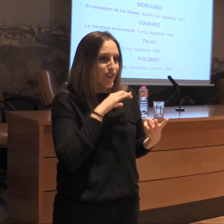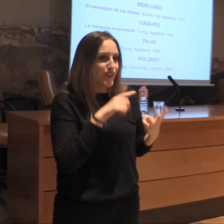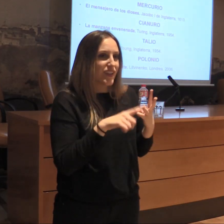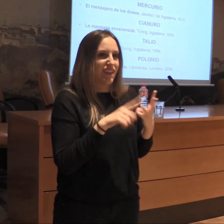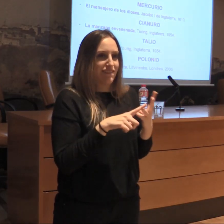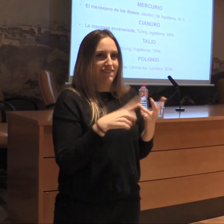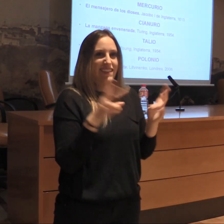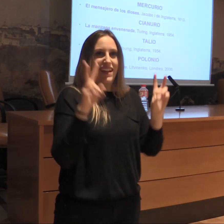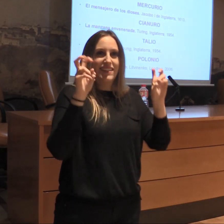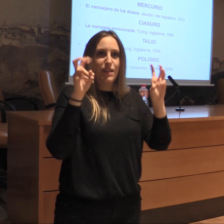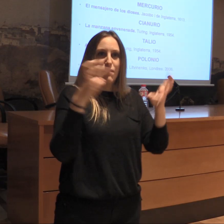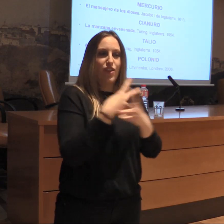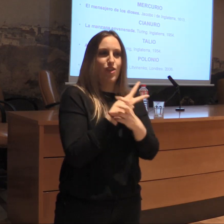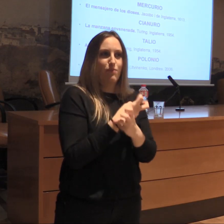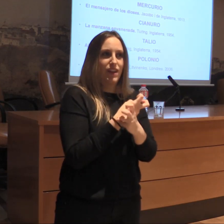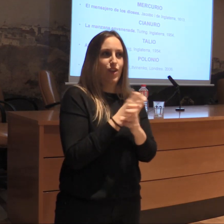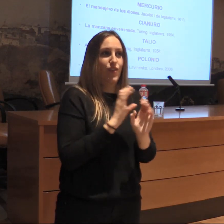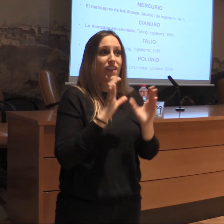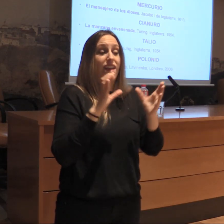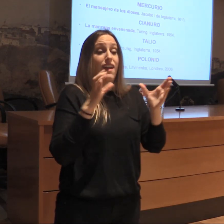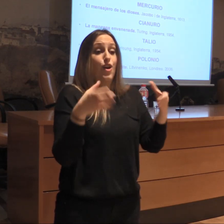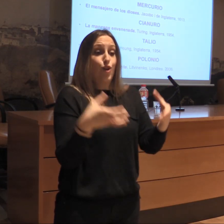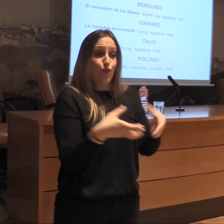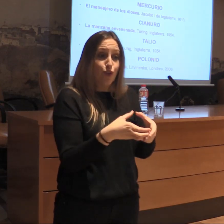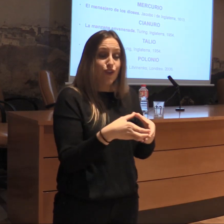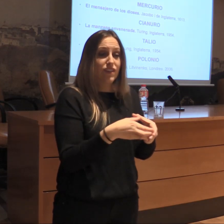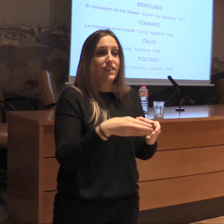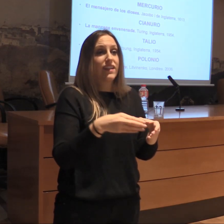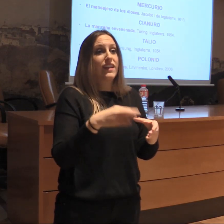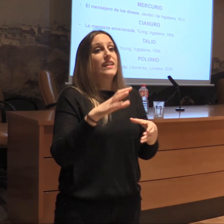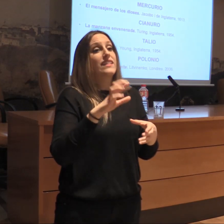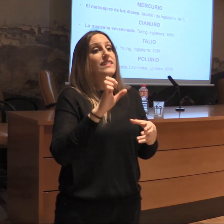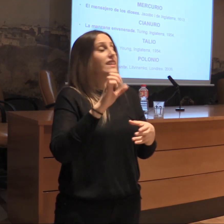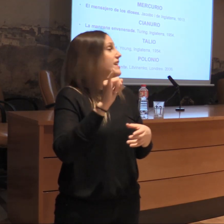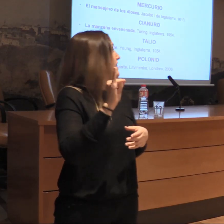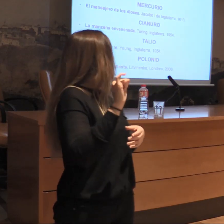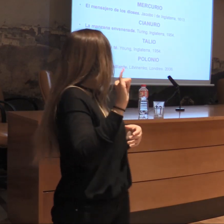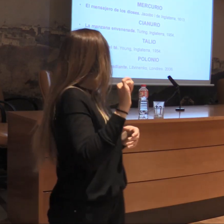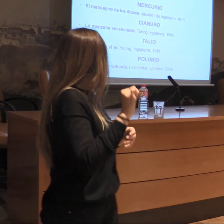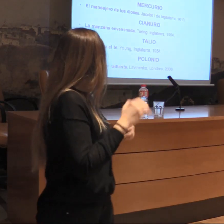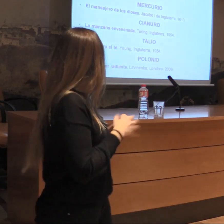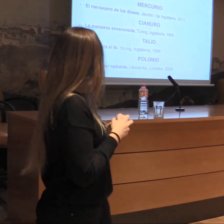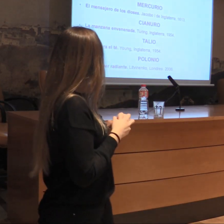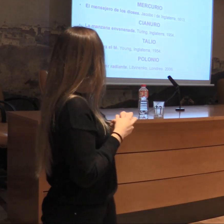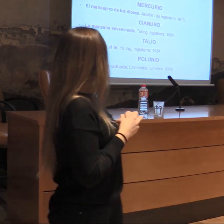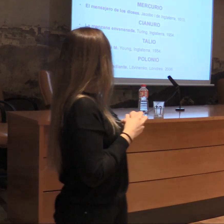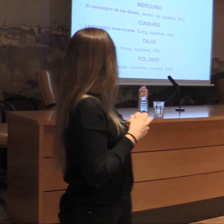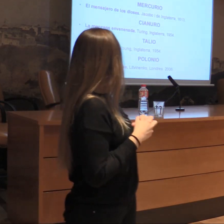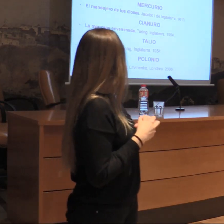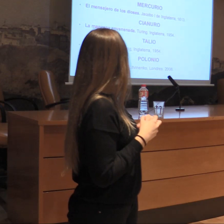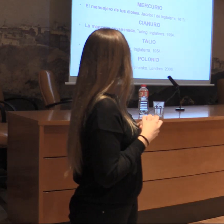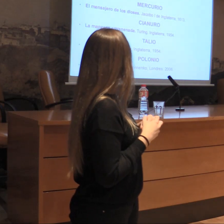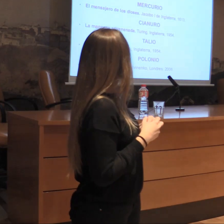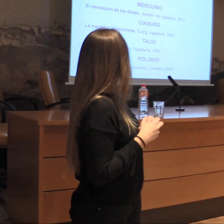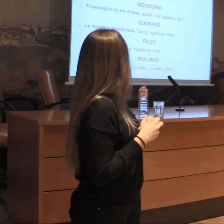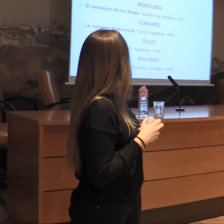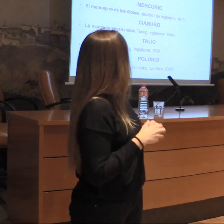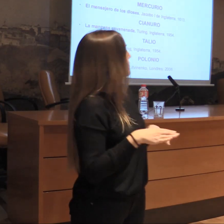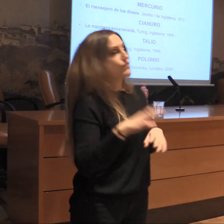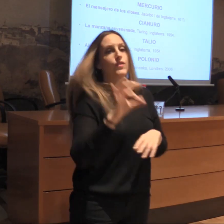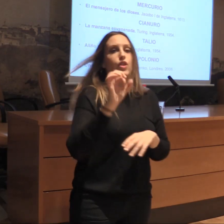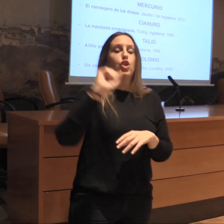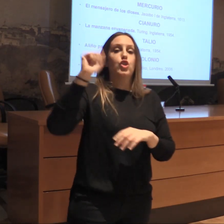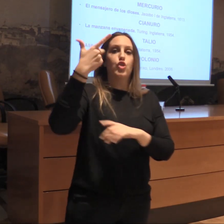asunto de los venenos de la corte del Rey Sol. Este asunto es muchísimo menos conocido que el veneno de los